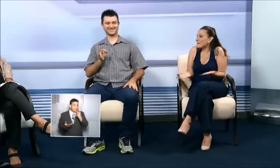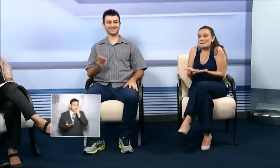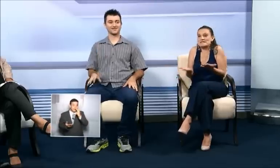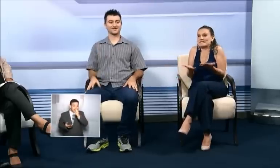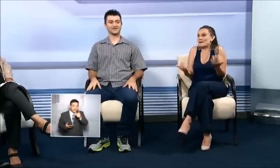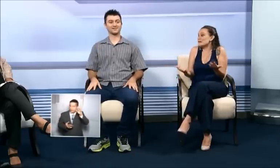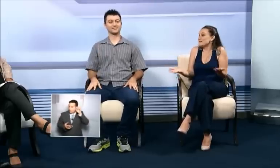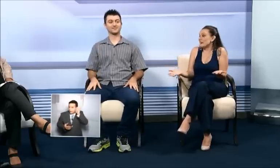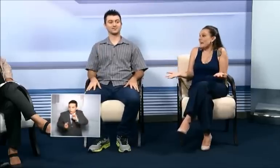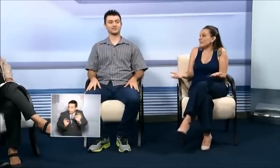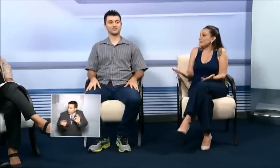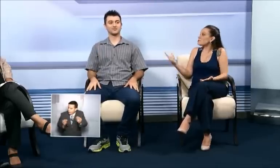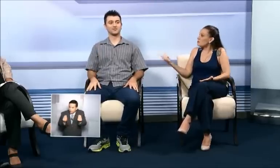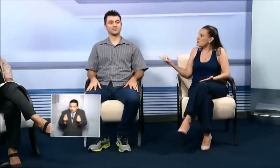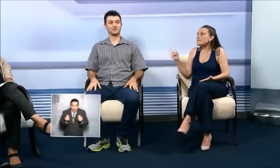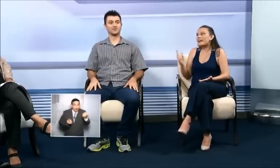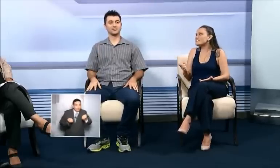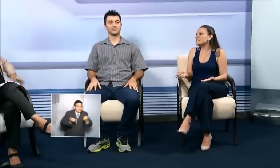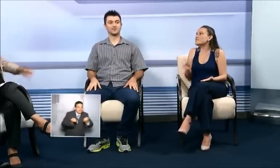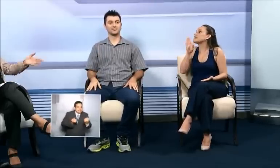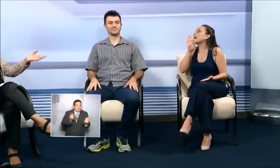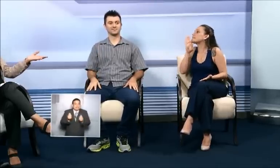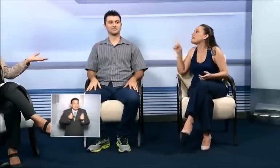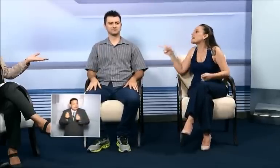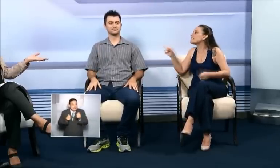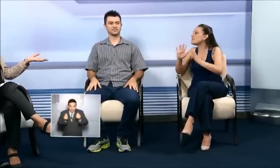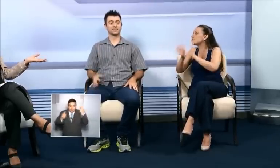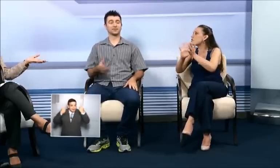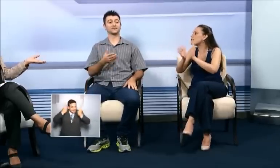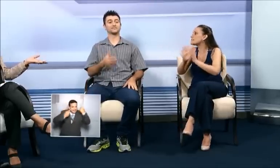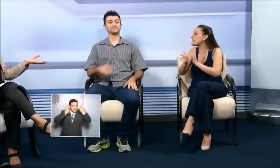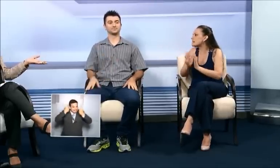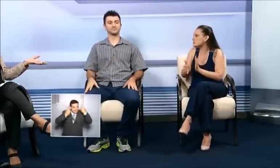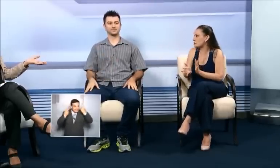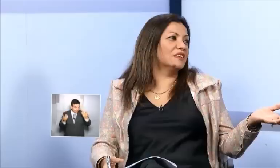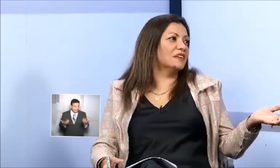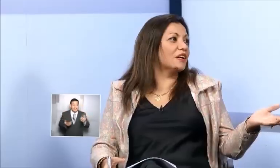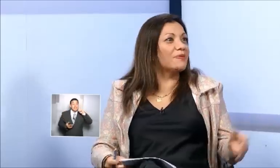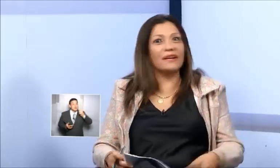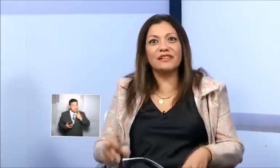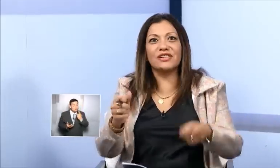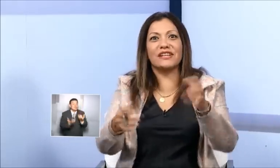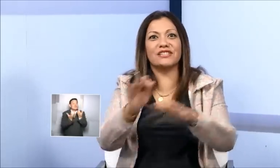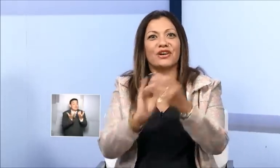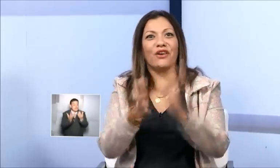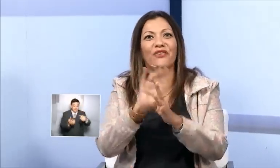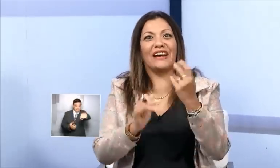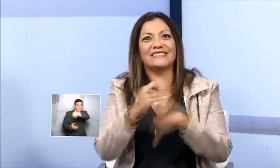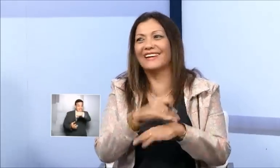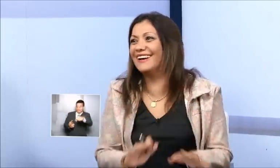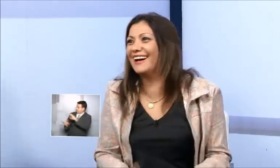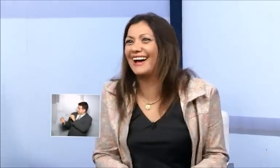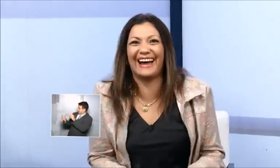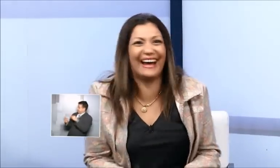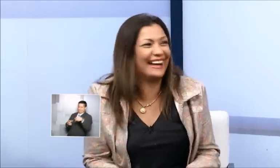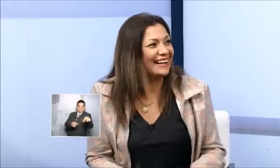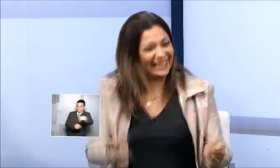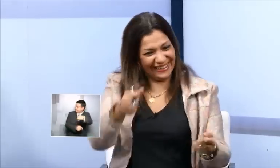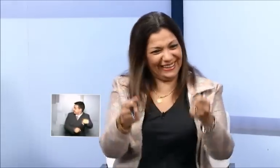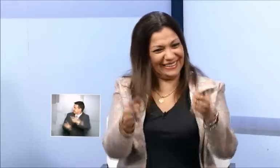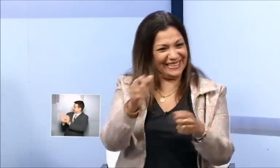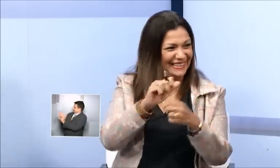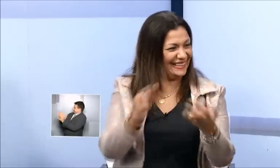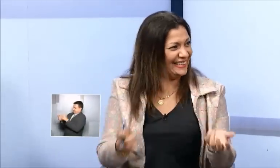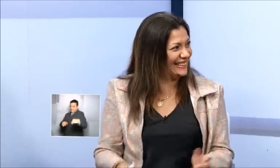escutar. Como, né? E surdo não quer dirigir quieto, ele quer dirigir conversando. E como é que ele dirige conversa?